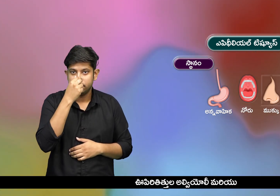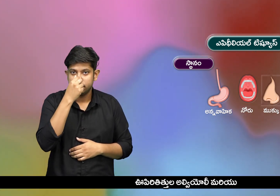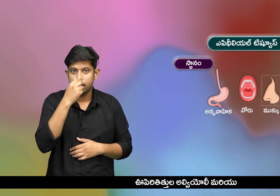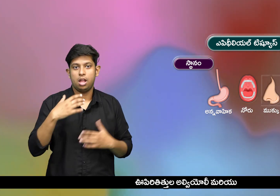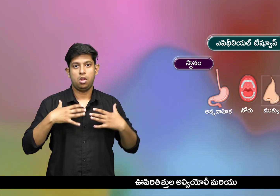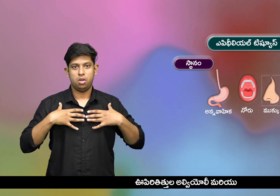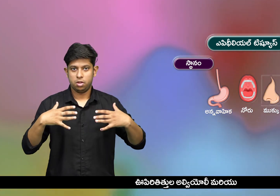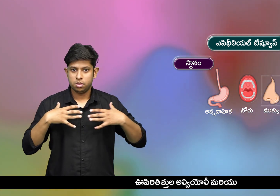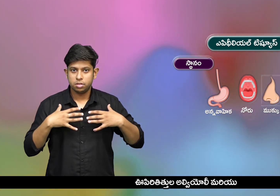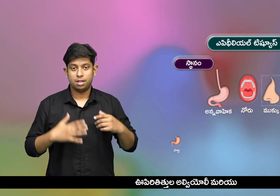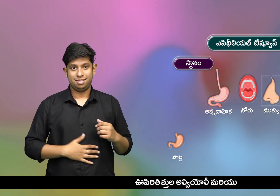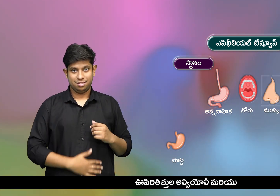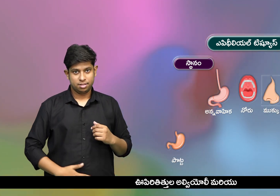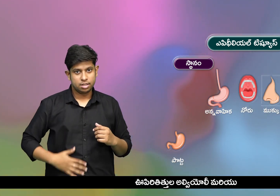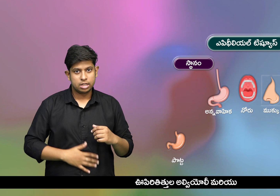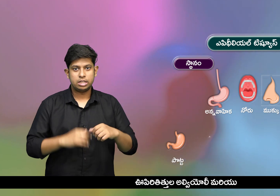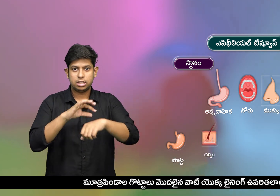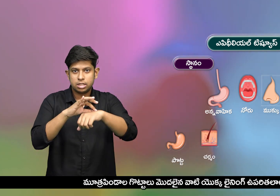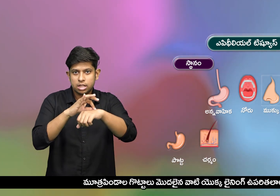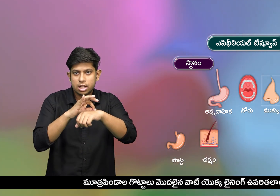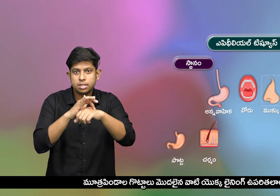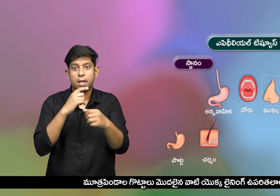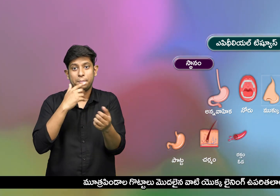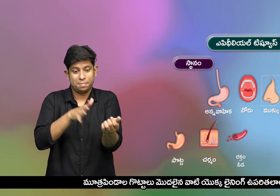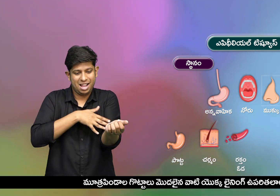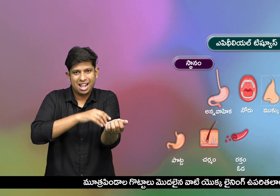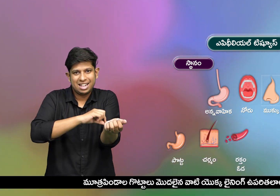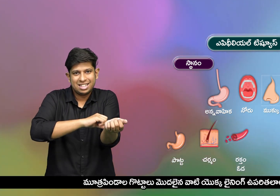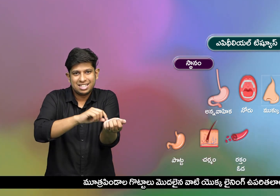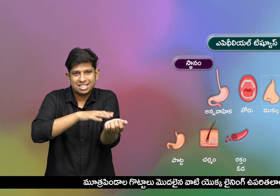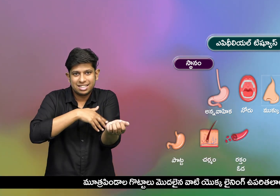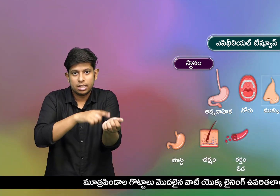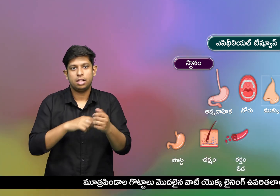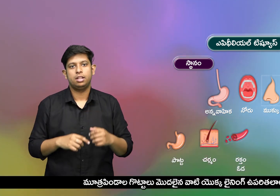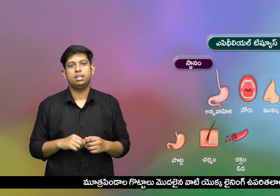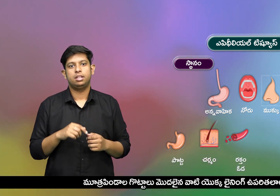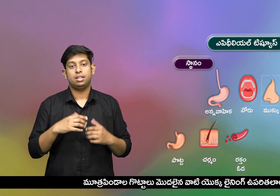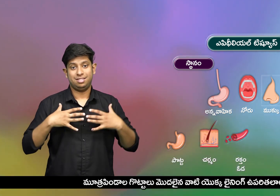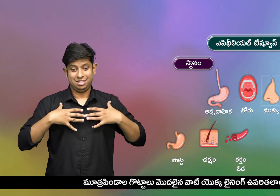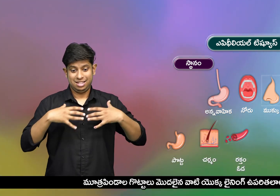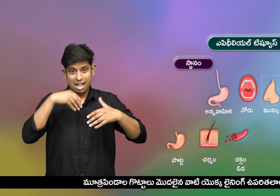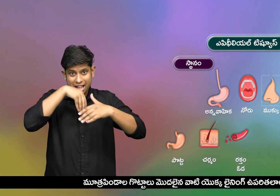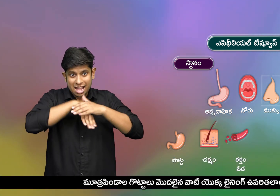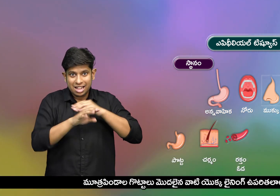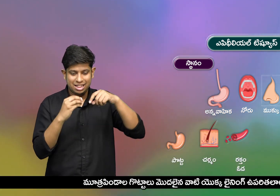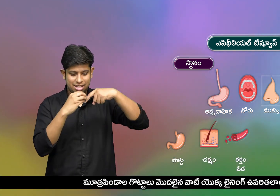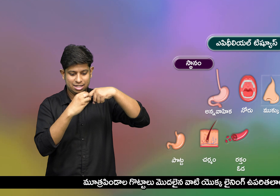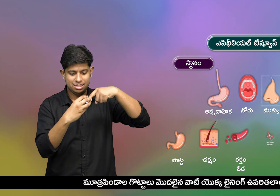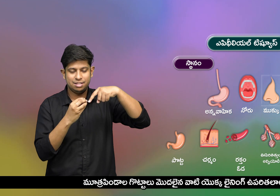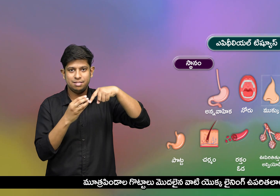ఊపిరితిత్తుల అల్వియోలి మరియు మూత్రపిండాల గొట్టాలు మొదలైన వాటి యొక్క లైనింగ్, ఉపరితలాలు.